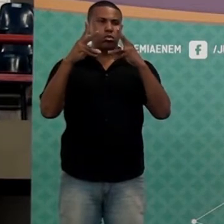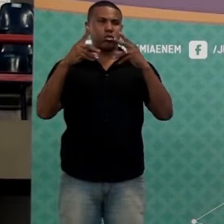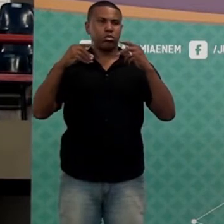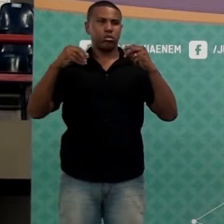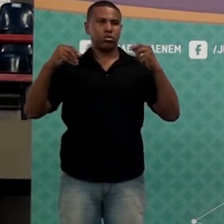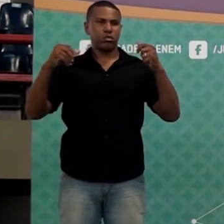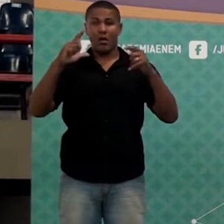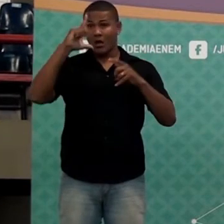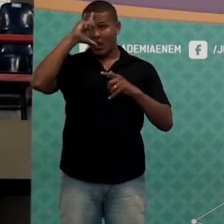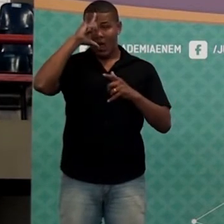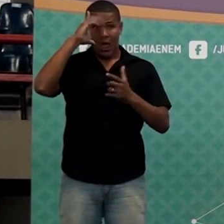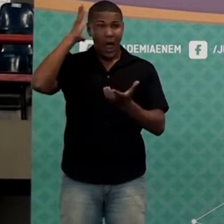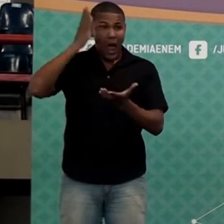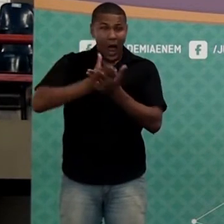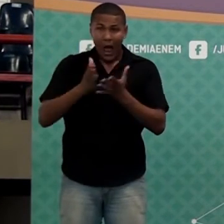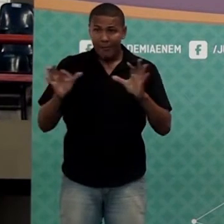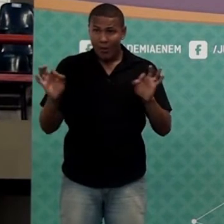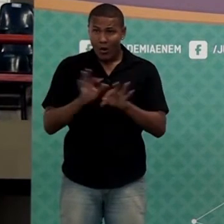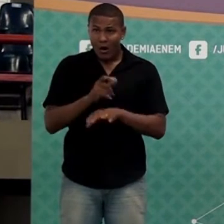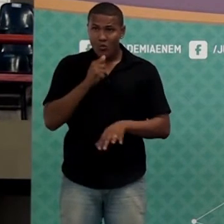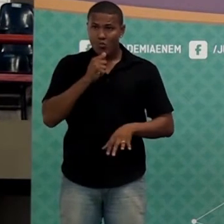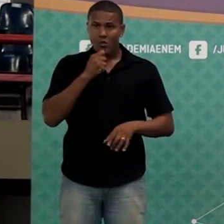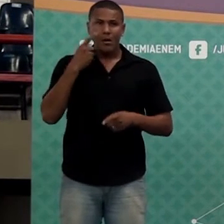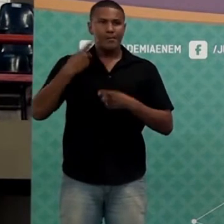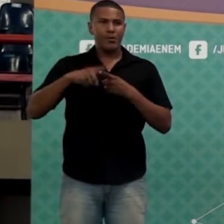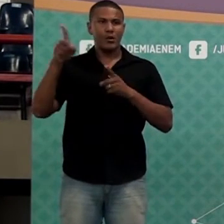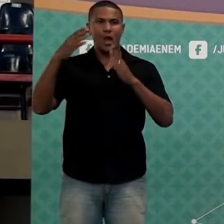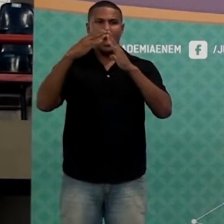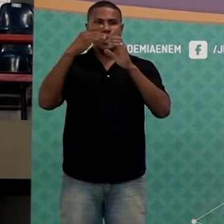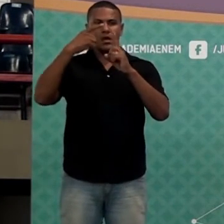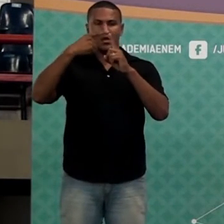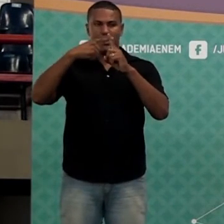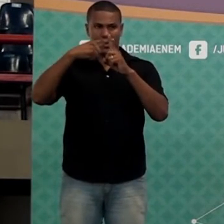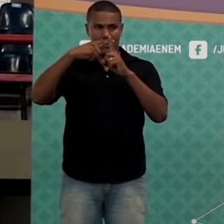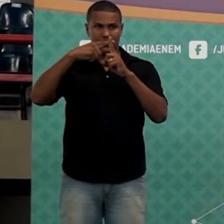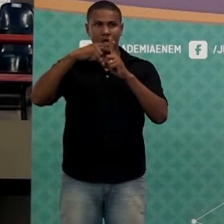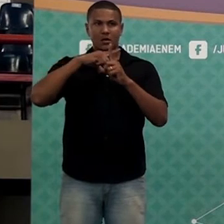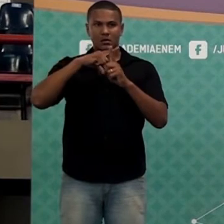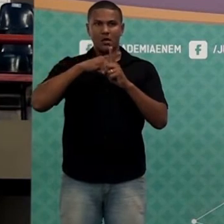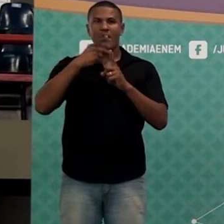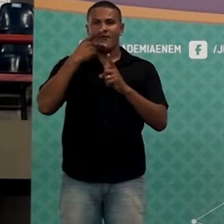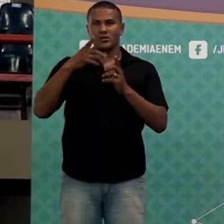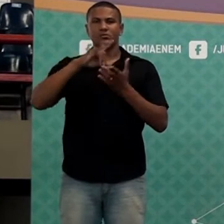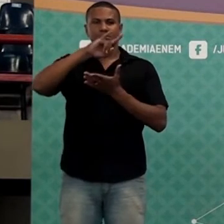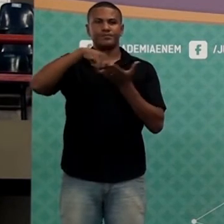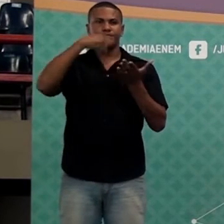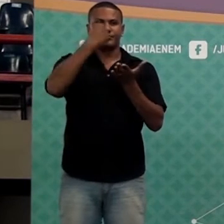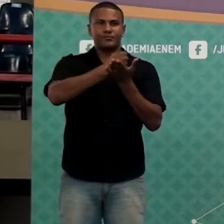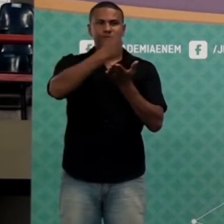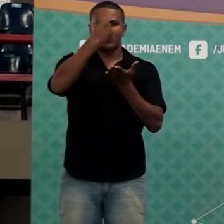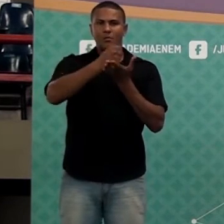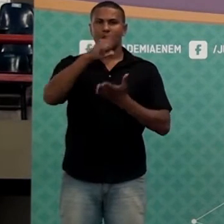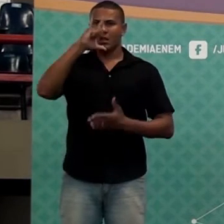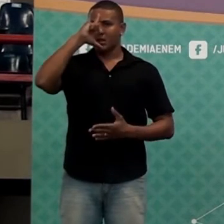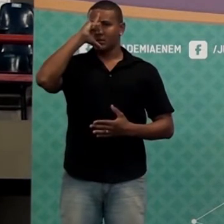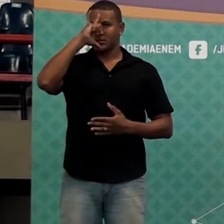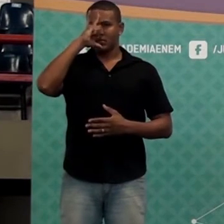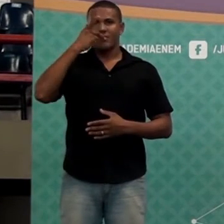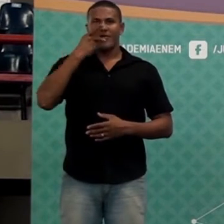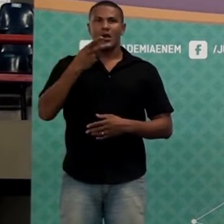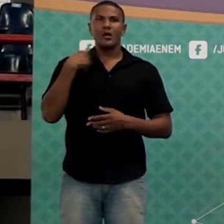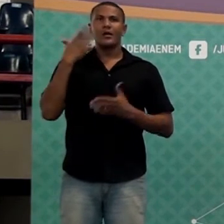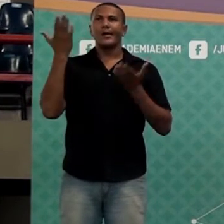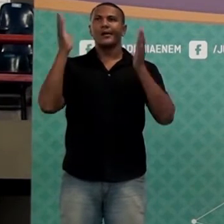latim ainda não acabou, porque a igreja tem muita influência e a igreja usa como documento oficial latim. Toda vez que o